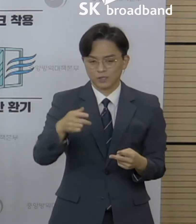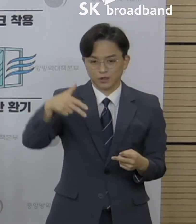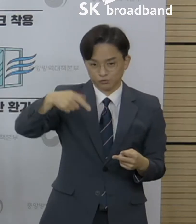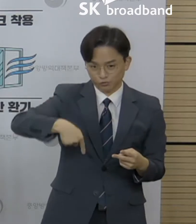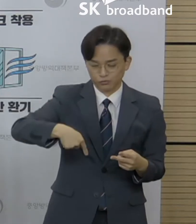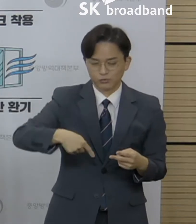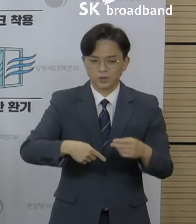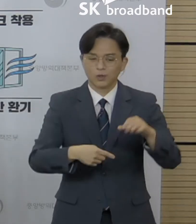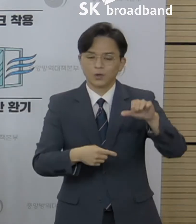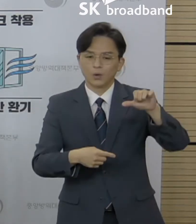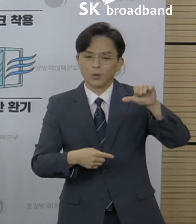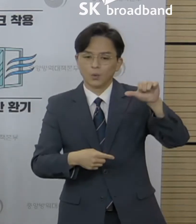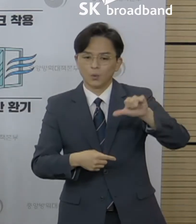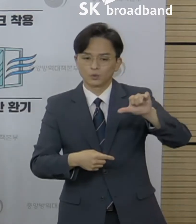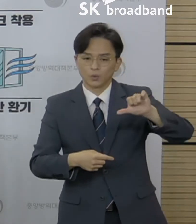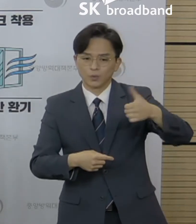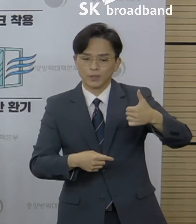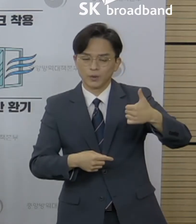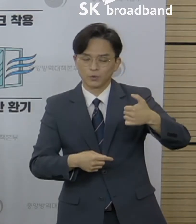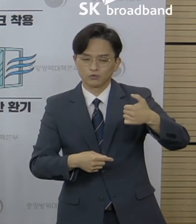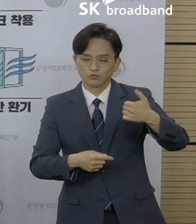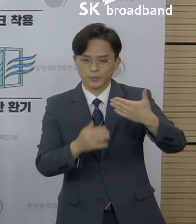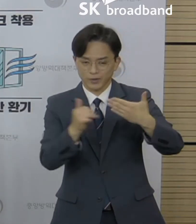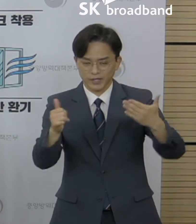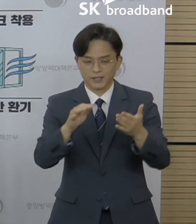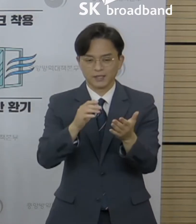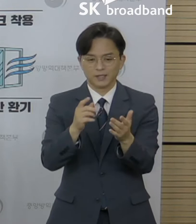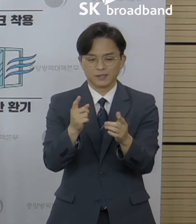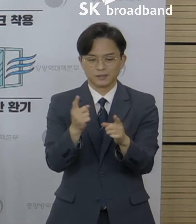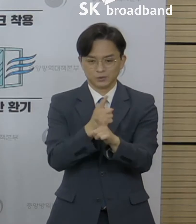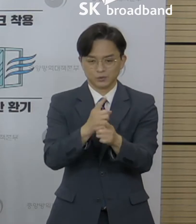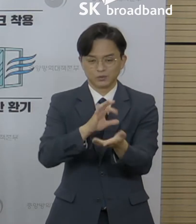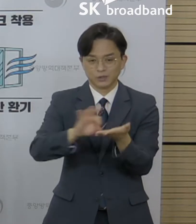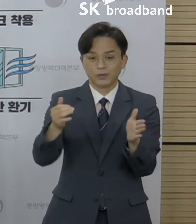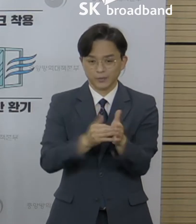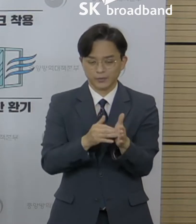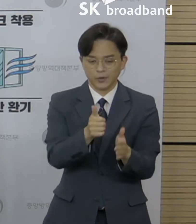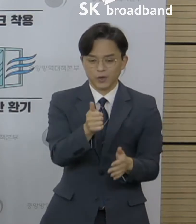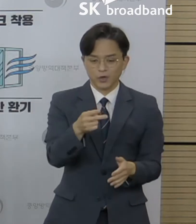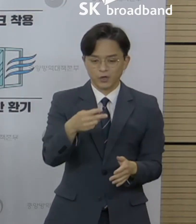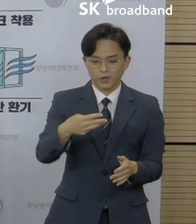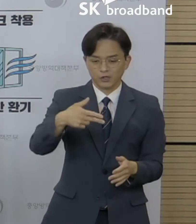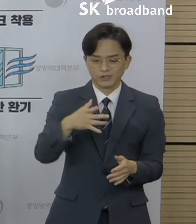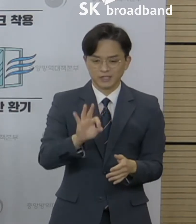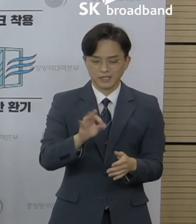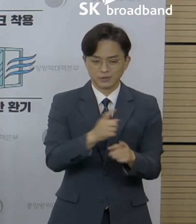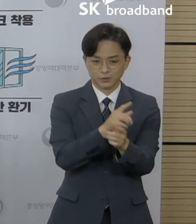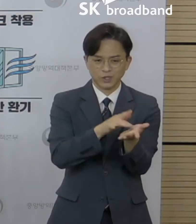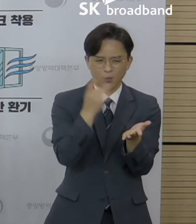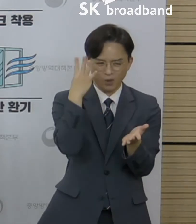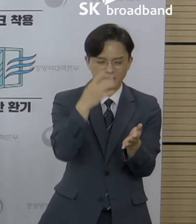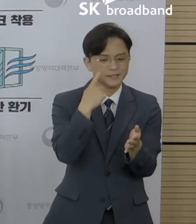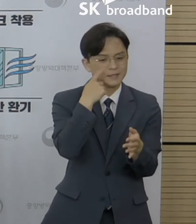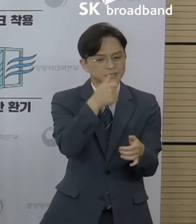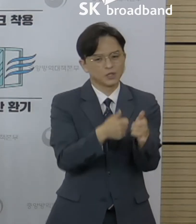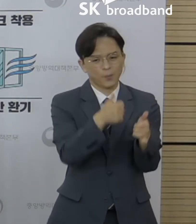병원에 5,529명의 환자에게 그리고 혈장 치료제는 임상시험 목적 이외의 치료